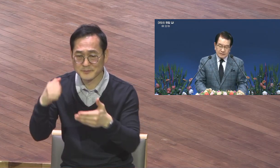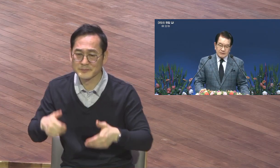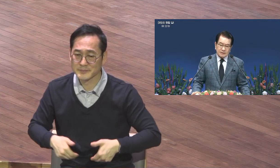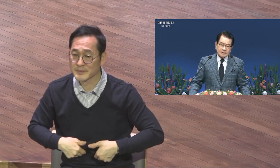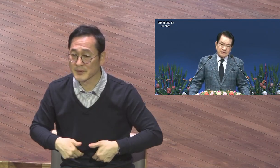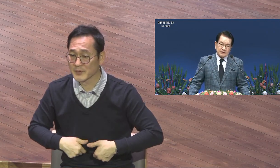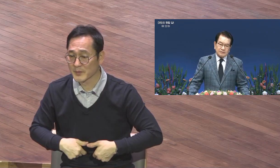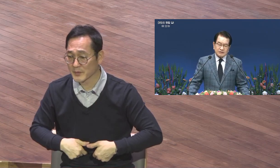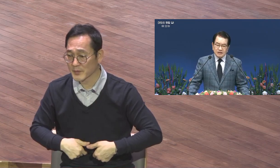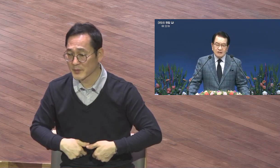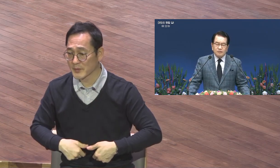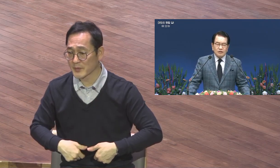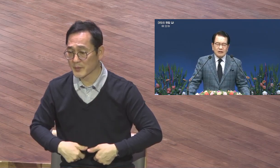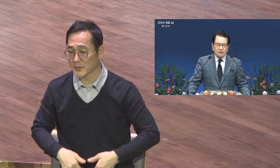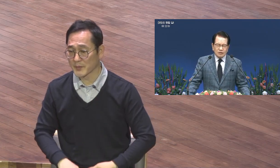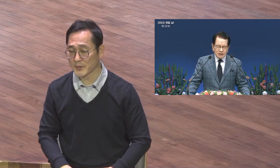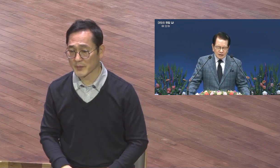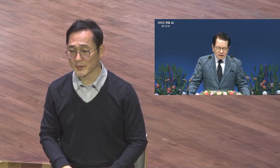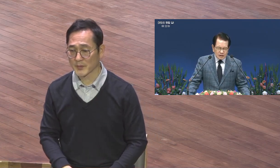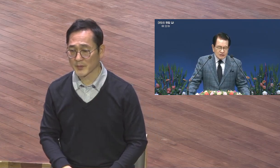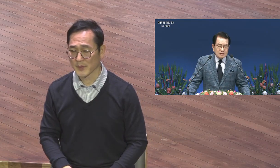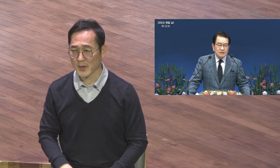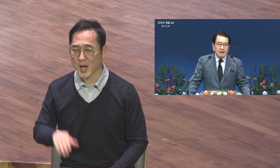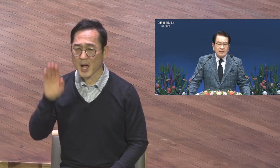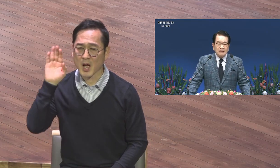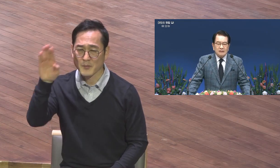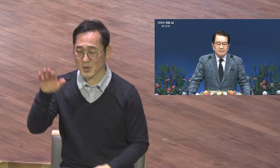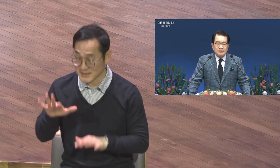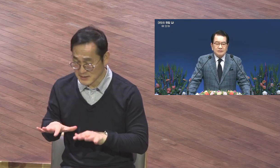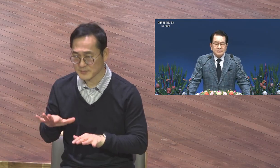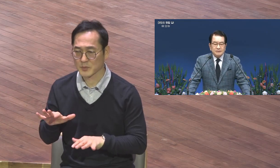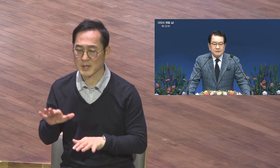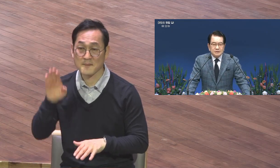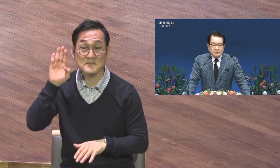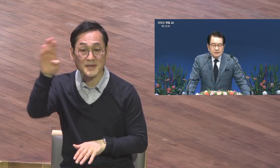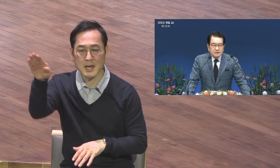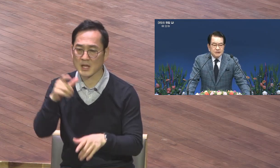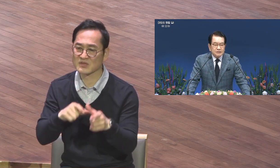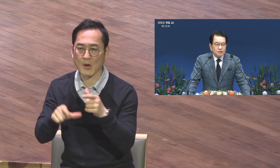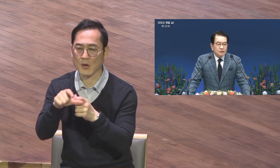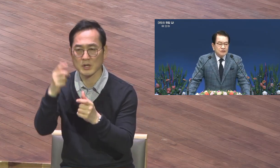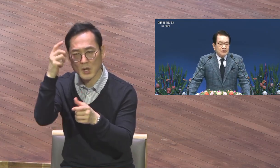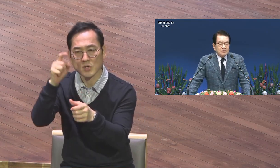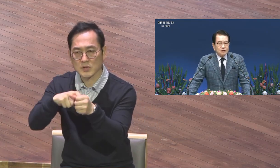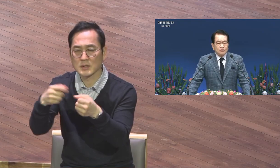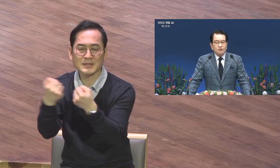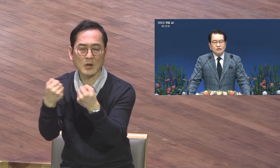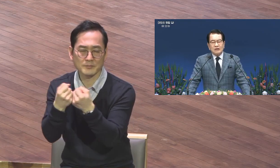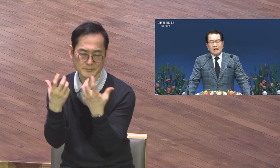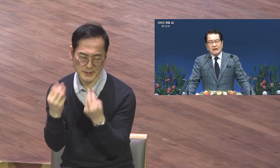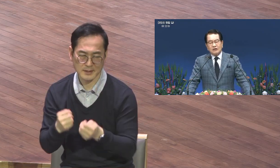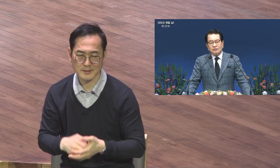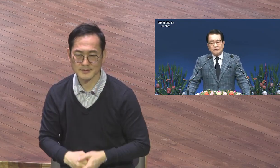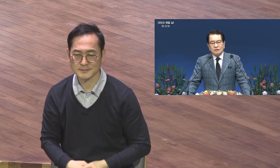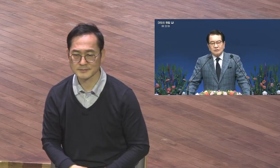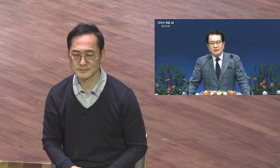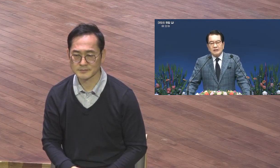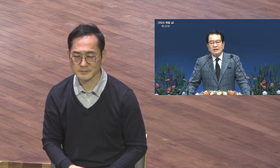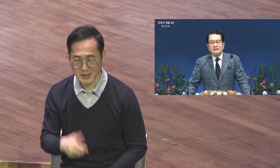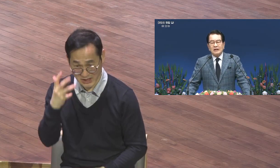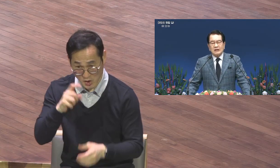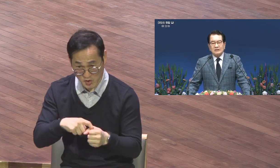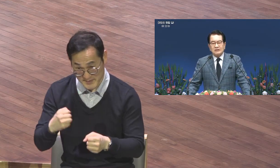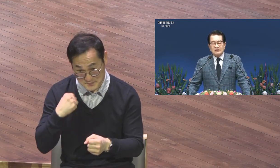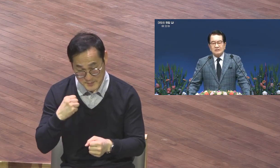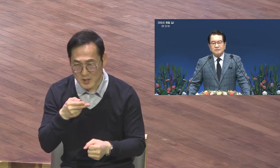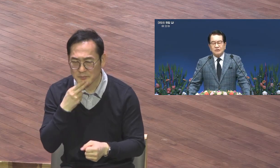일들이 뭐 지금보다 훨씬 더 많이 일어납니다. 지금 원색적으로 무장 안 해놓으면요, 이